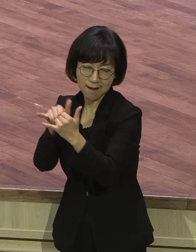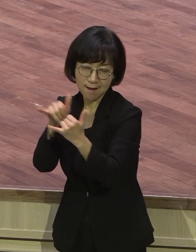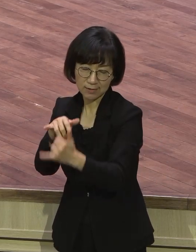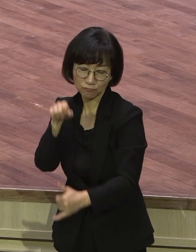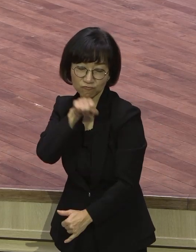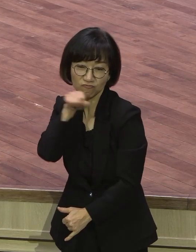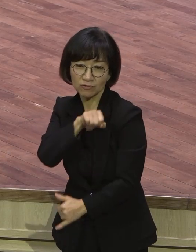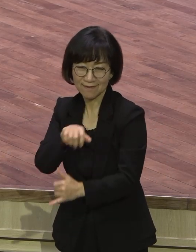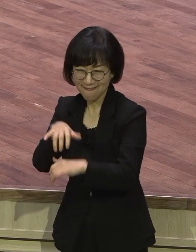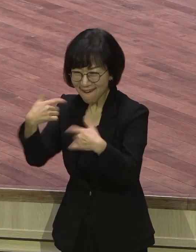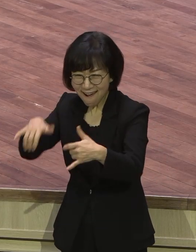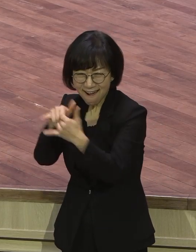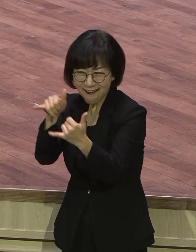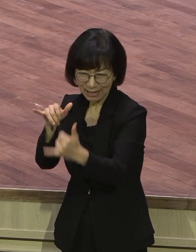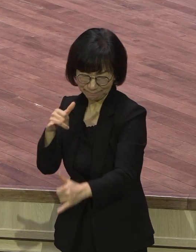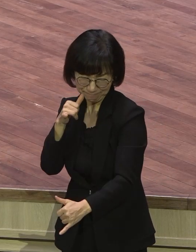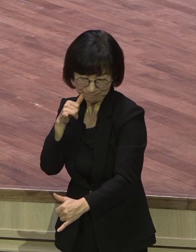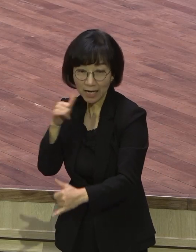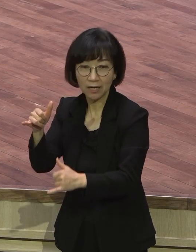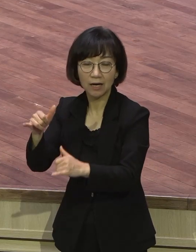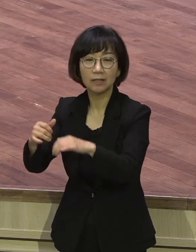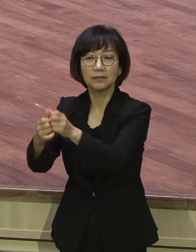싸움만 하는 군대인데 게임이 되냐고요.